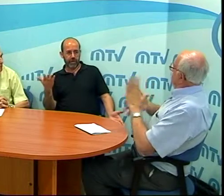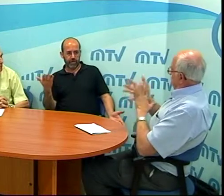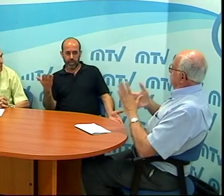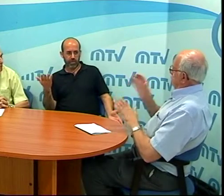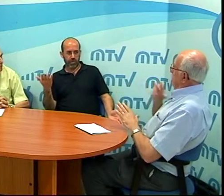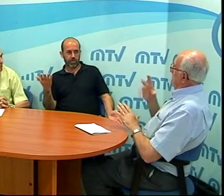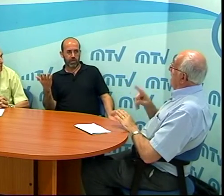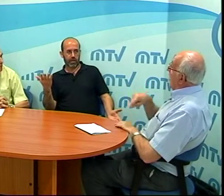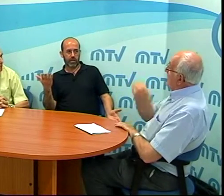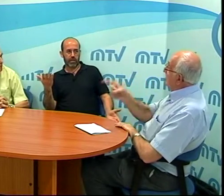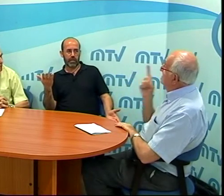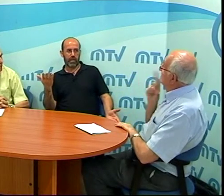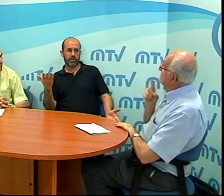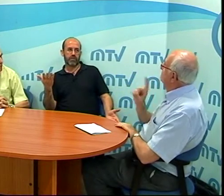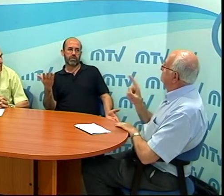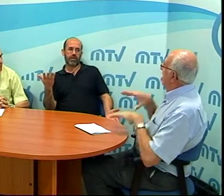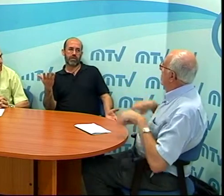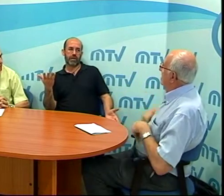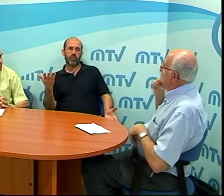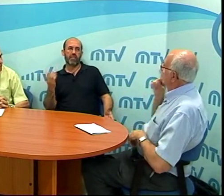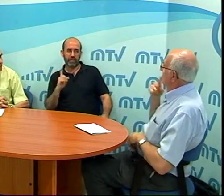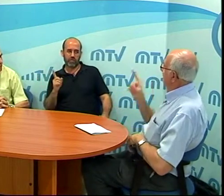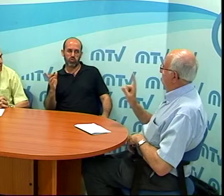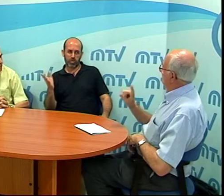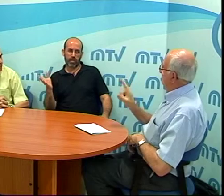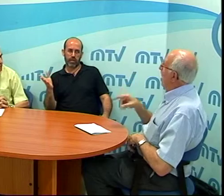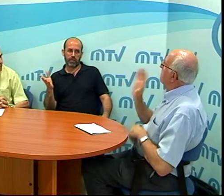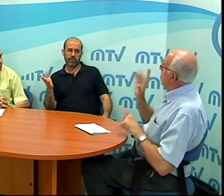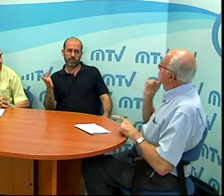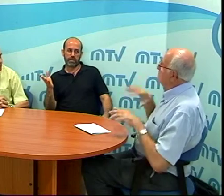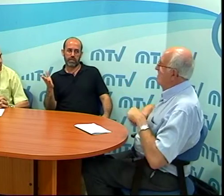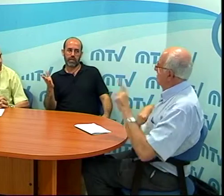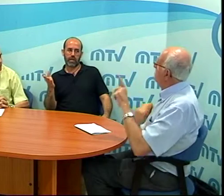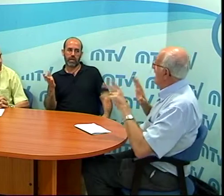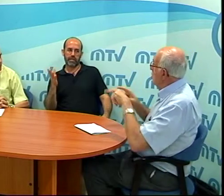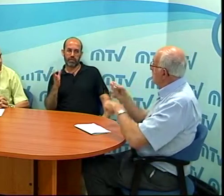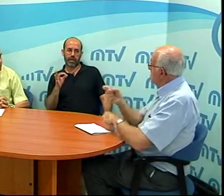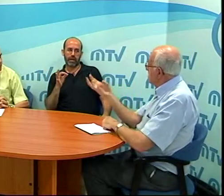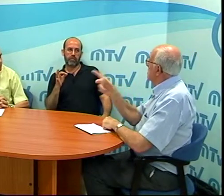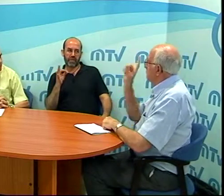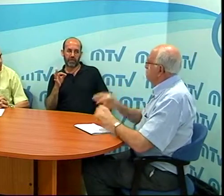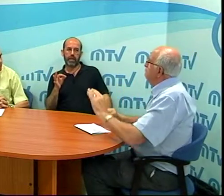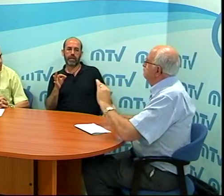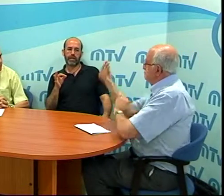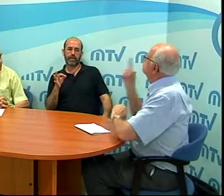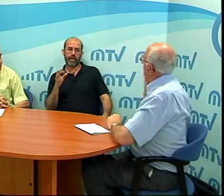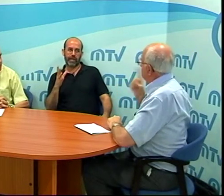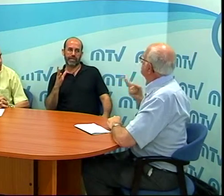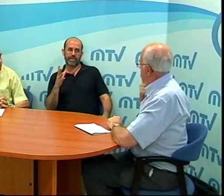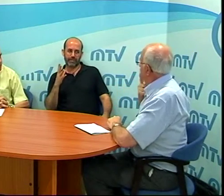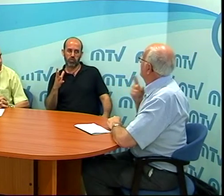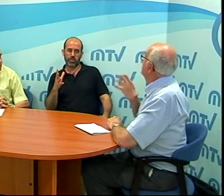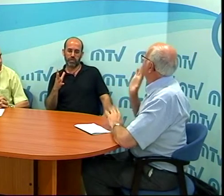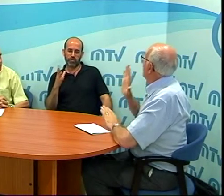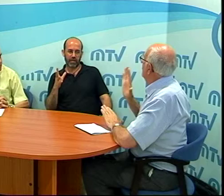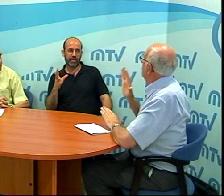Yo tengo identidad de persona sorda y otras personas sordas no aceptan su sordera, ¿no? Ese sería el tema principal que